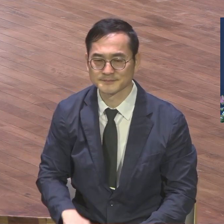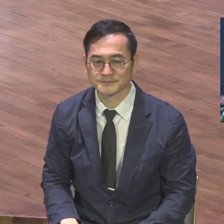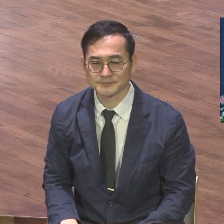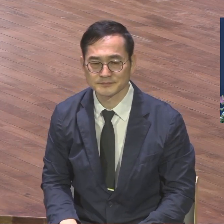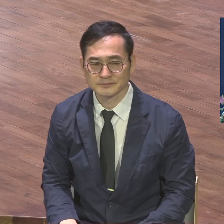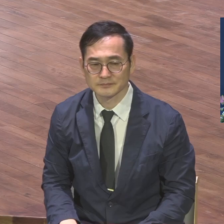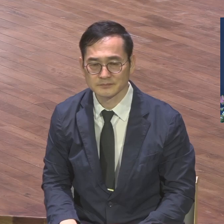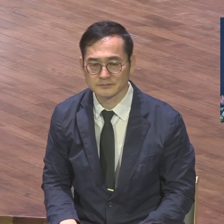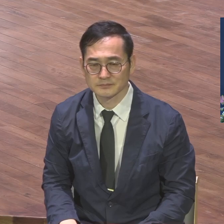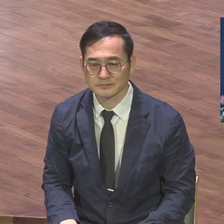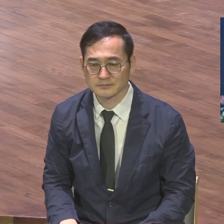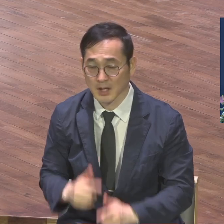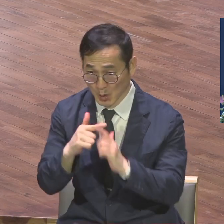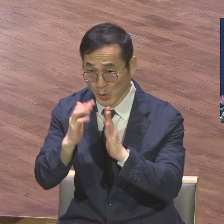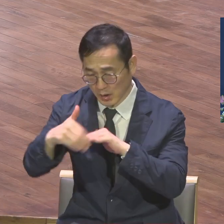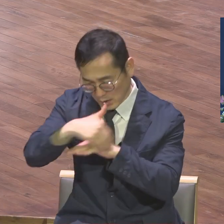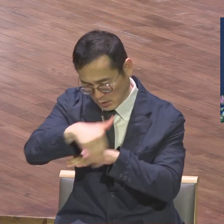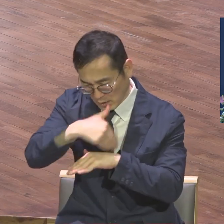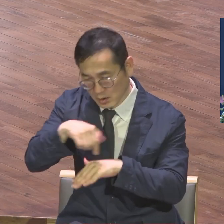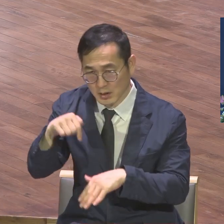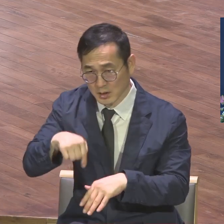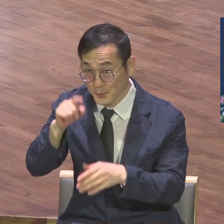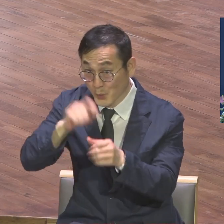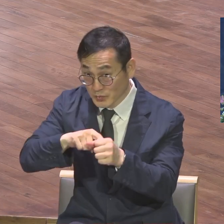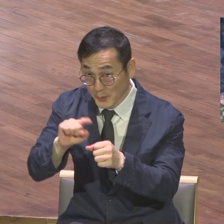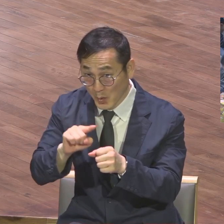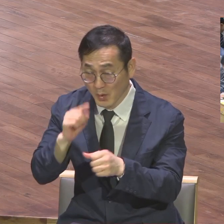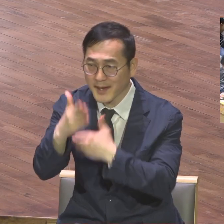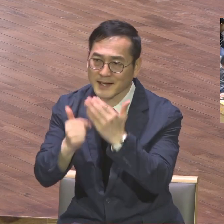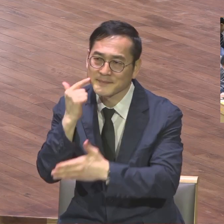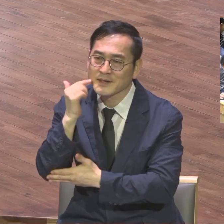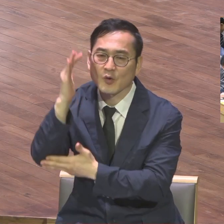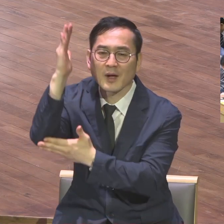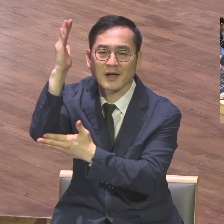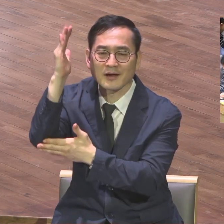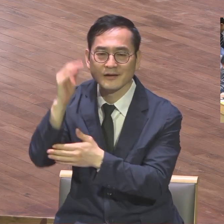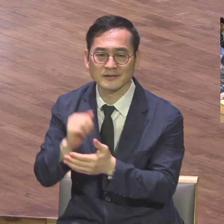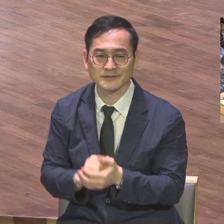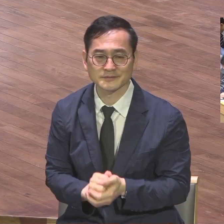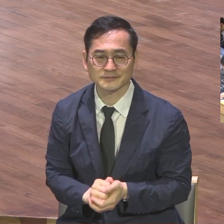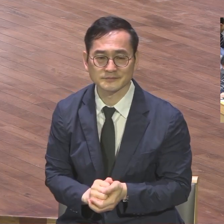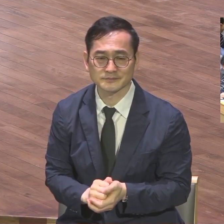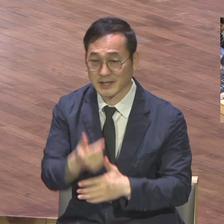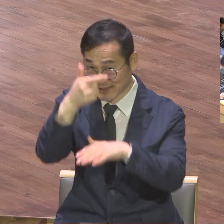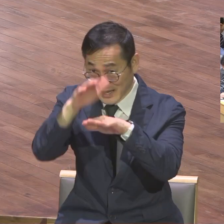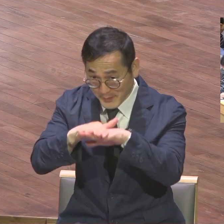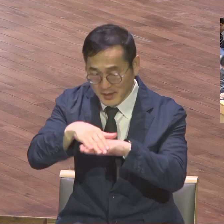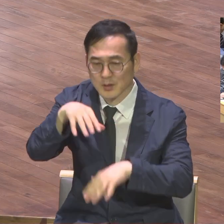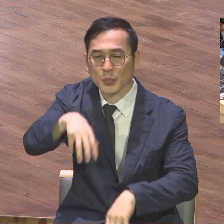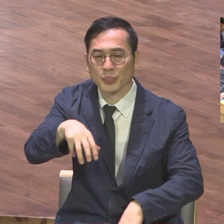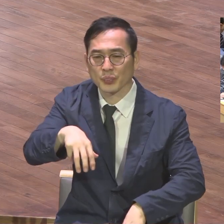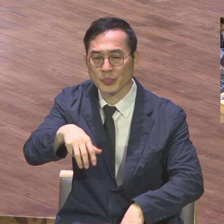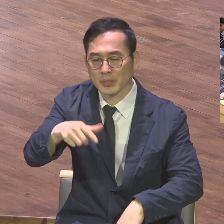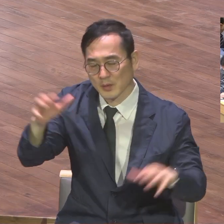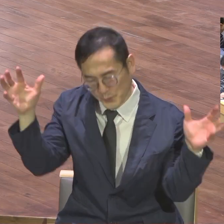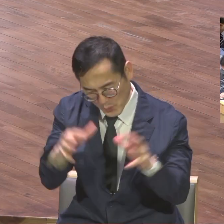신앙생활은 첫째가 하나님의 영광을 위한 거예요. 예배하는 것이에요.